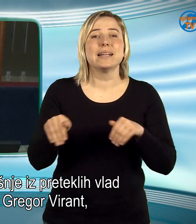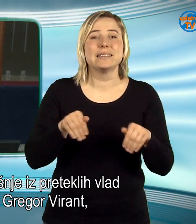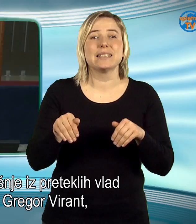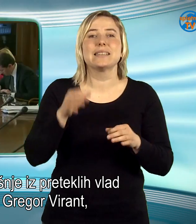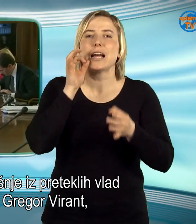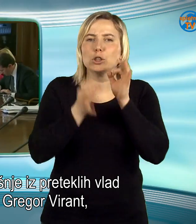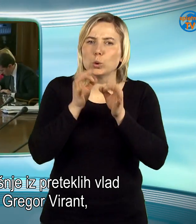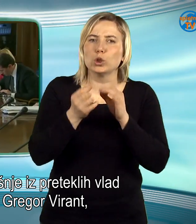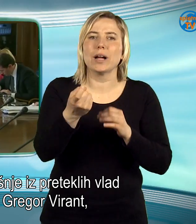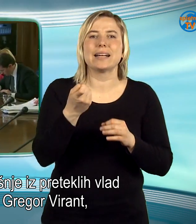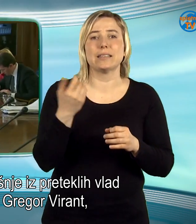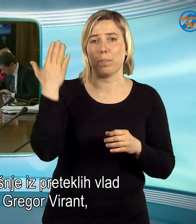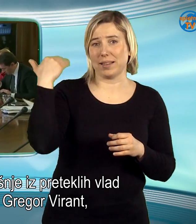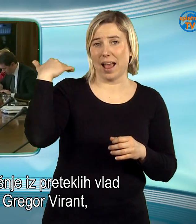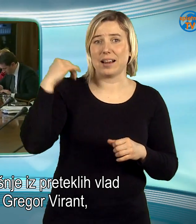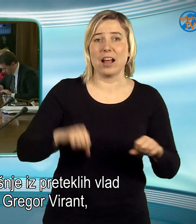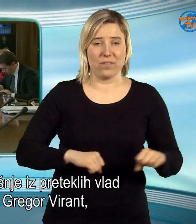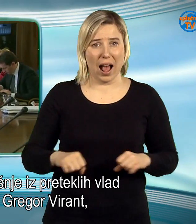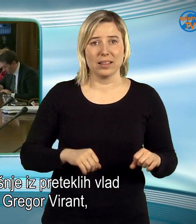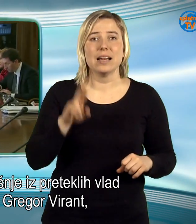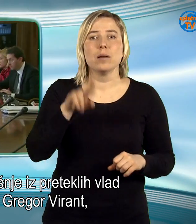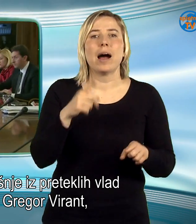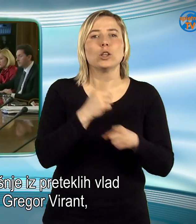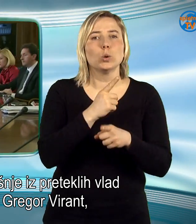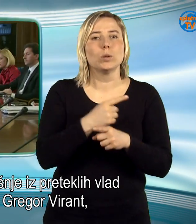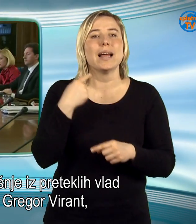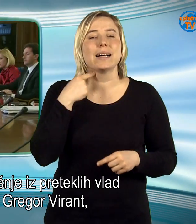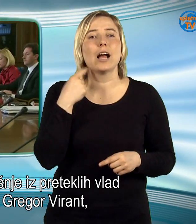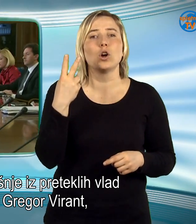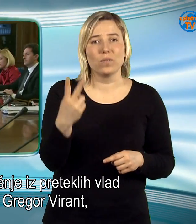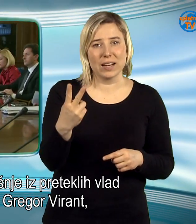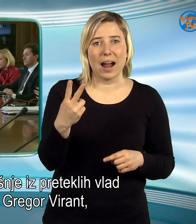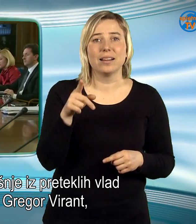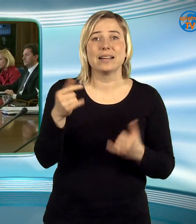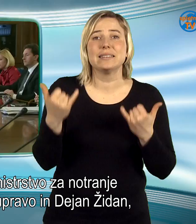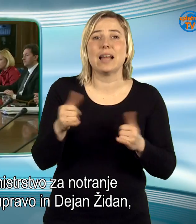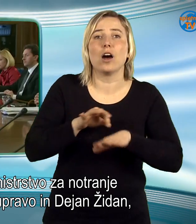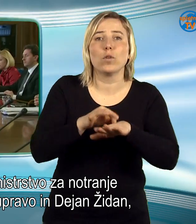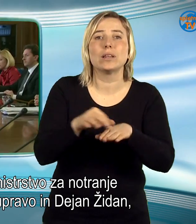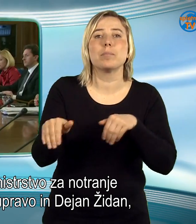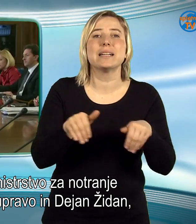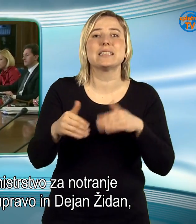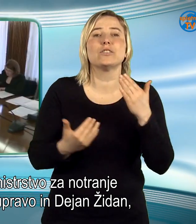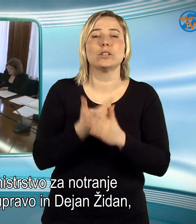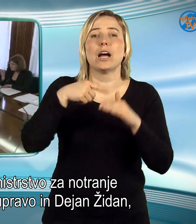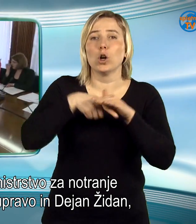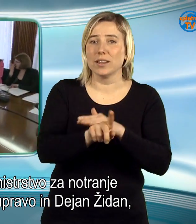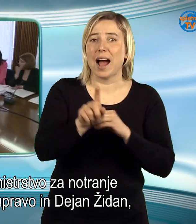Ministrske izkušnje iz preteklih vlad imata tudi Gregor Virant, ki zdaj vodi Ministrstvo za notranje zadeve in javno